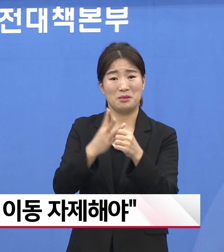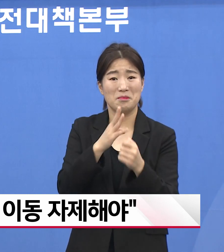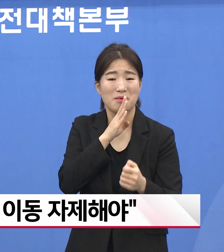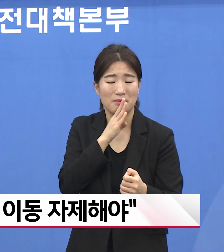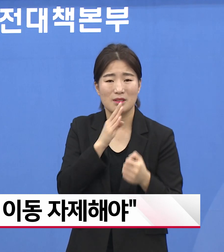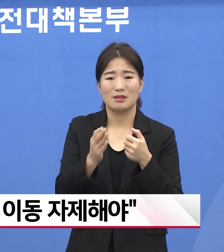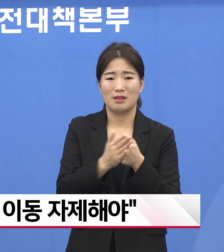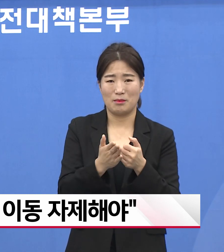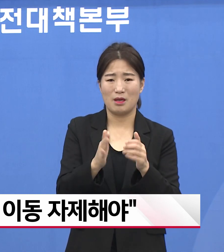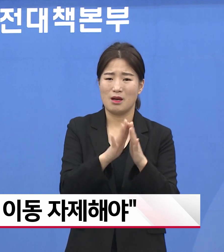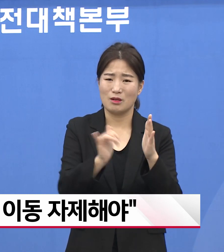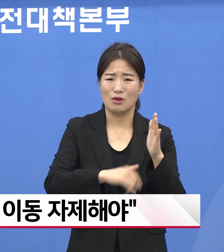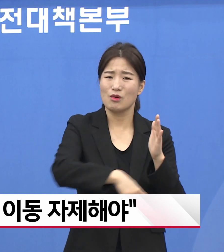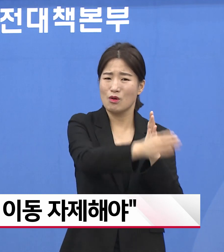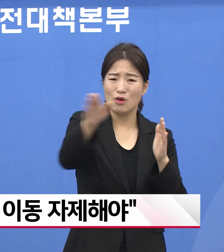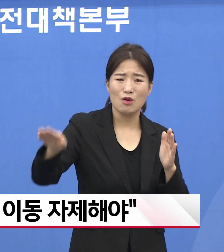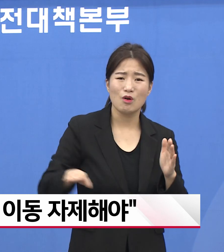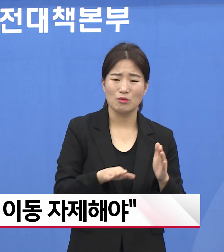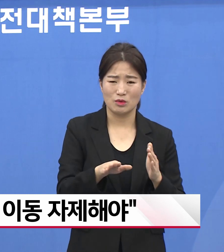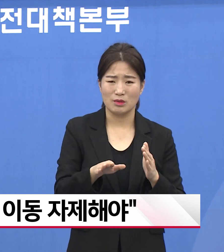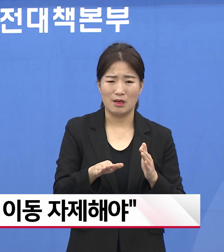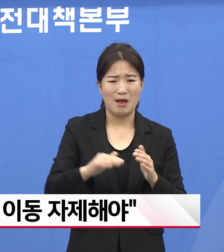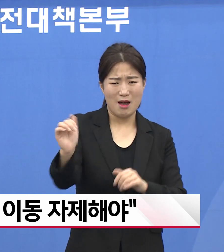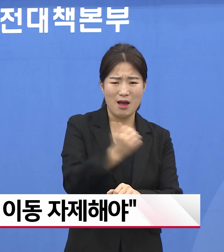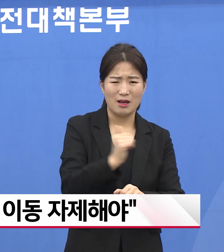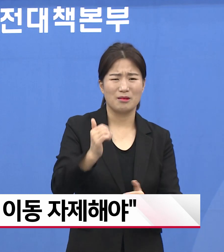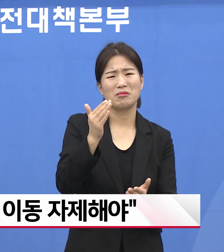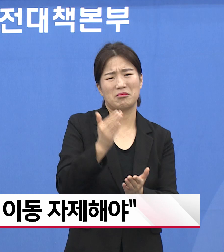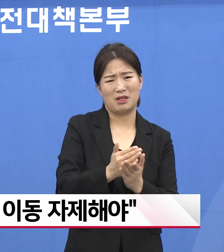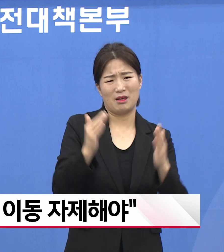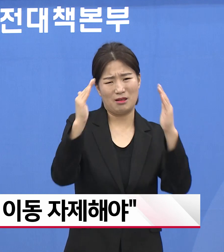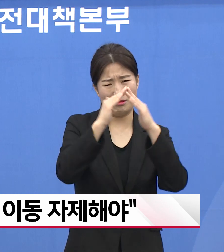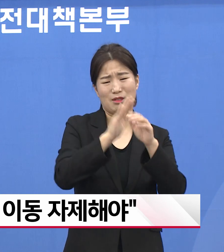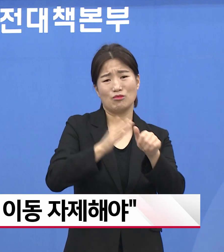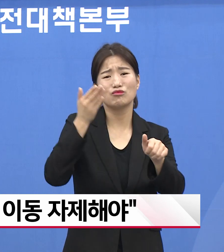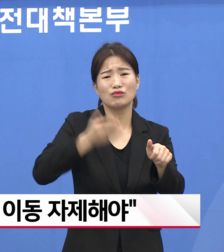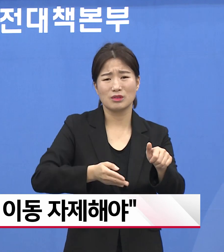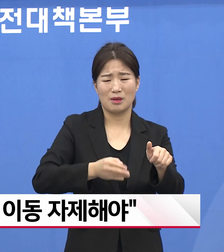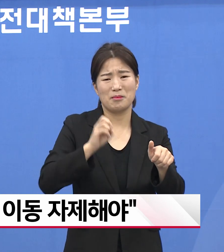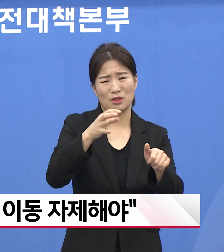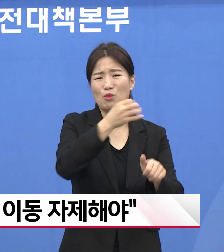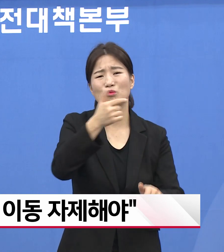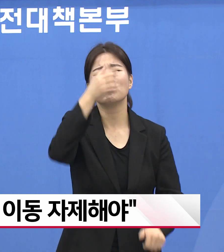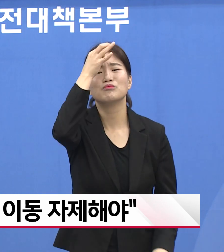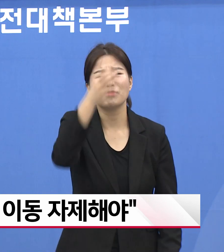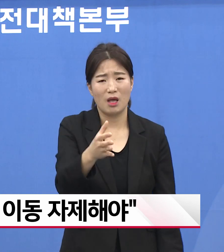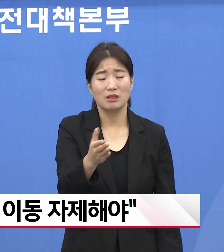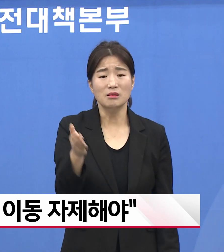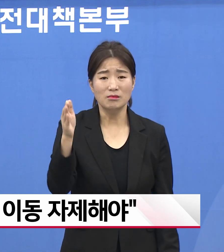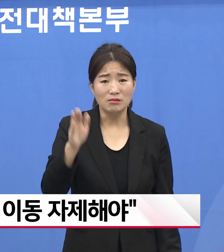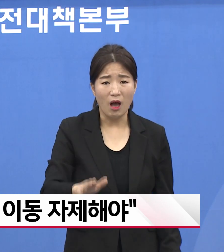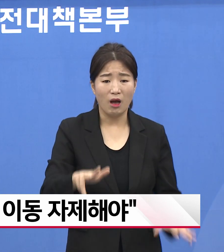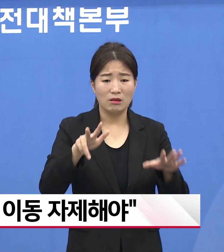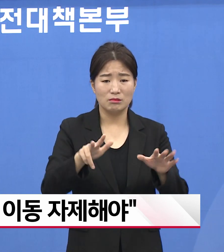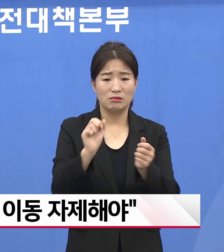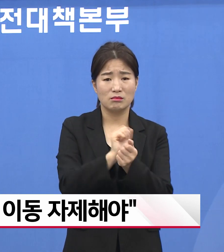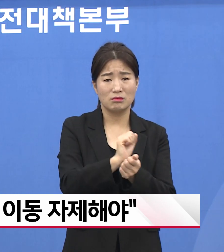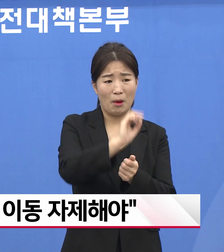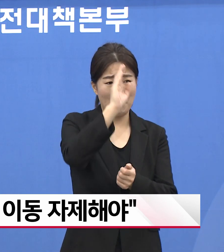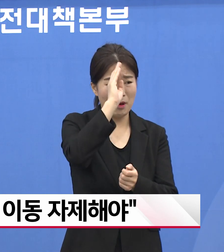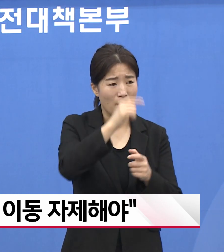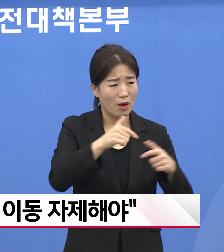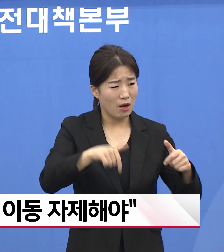이동을 자제해달라는 말씀을 드리게 되어서 매우 송구스럽습니다만은 현재의 감염병 유행